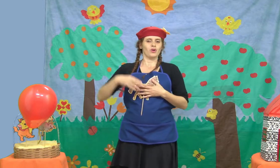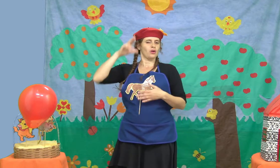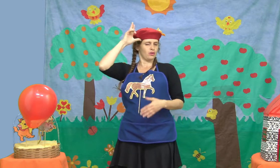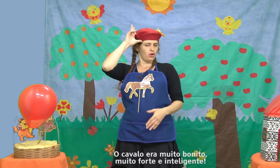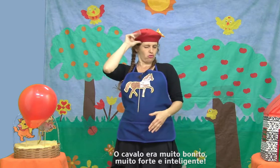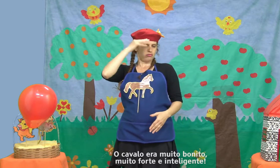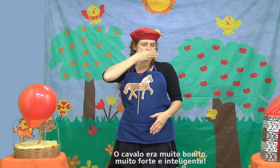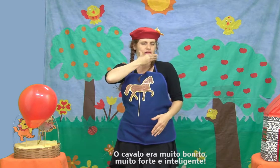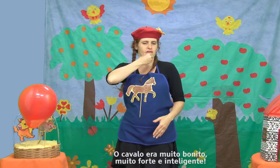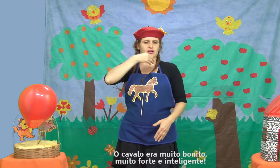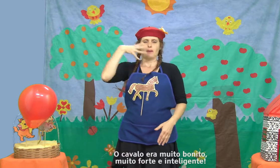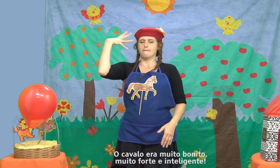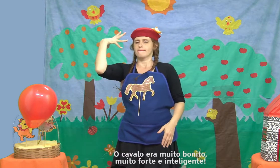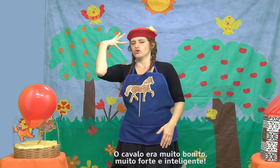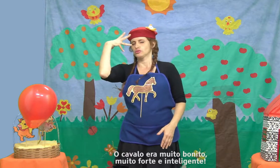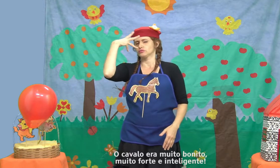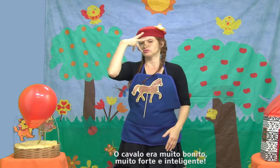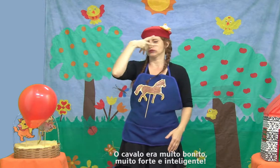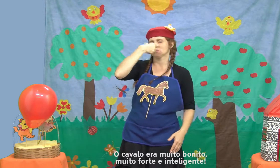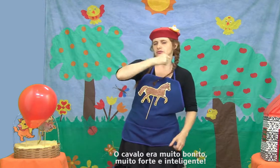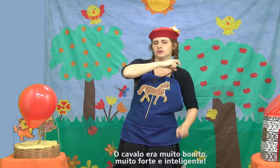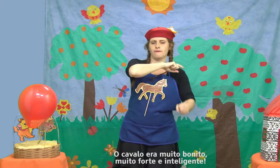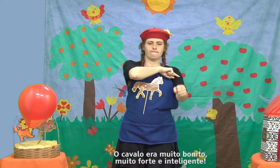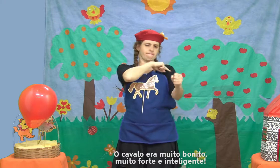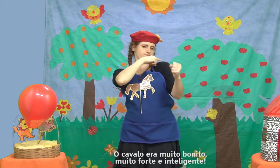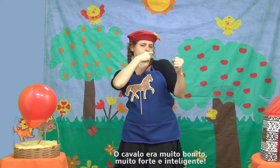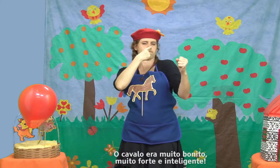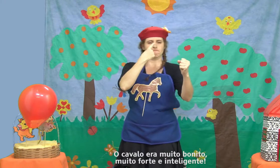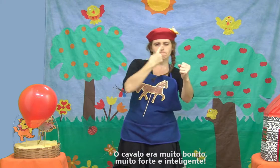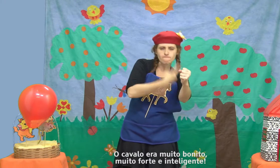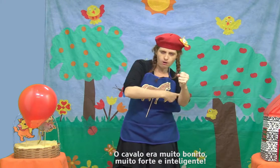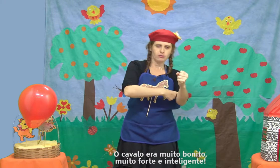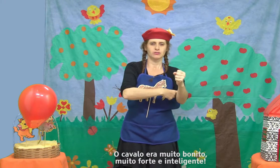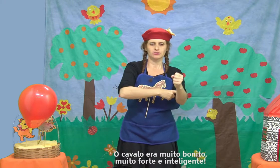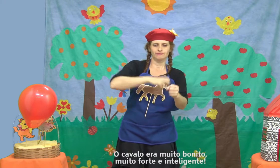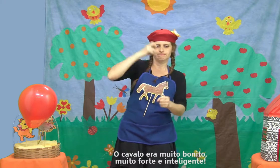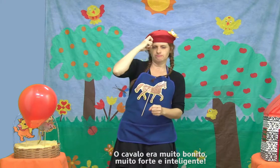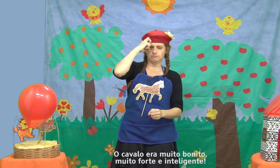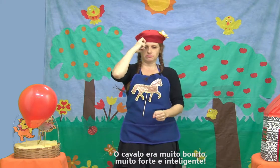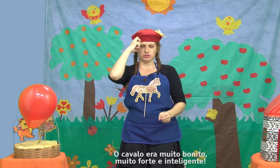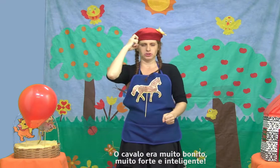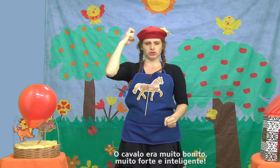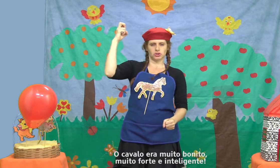o cavalo ele era muito bonito ele era forte inteligente